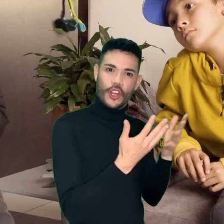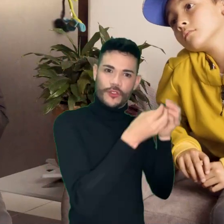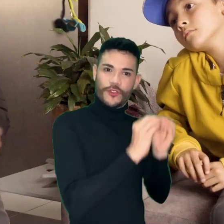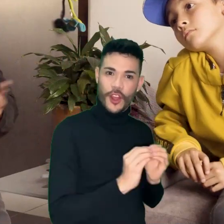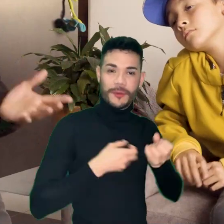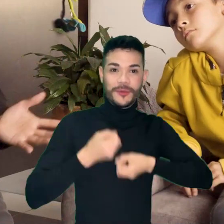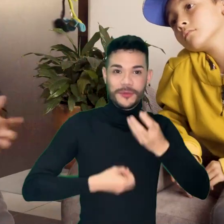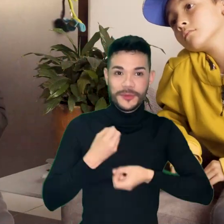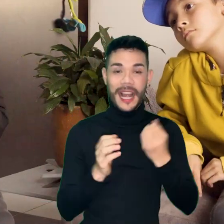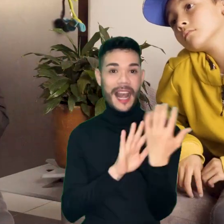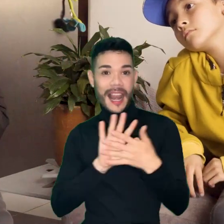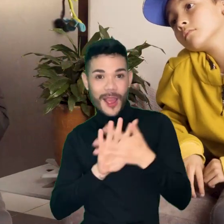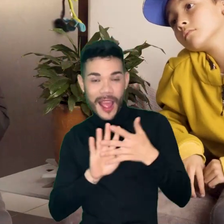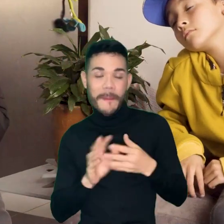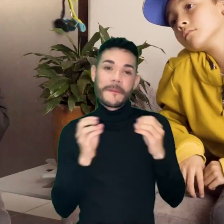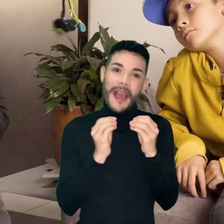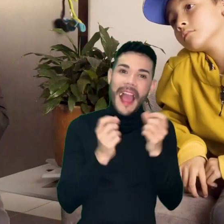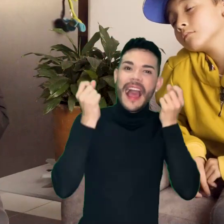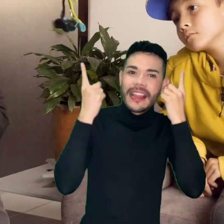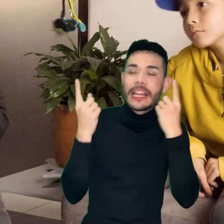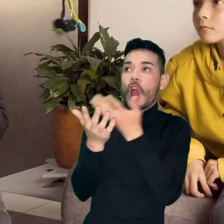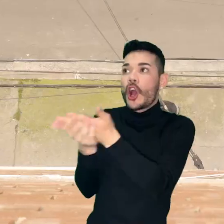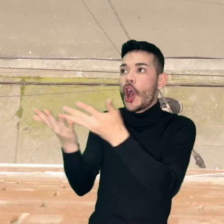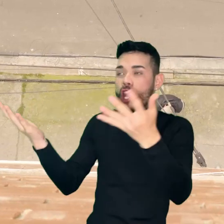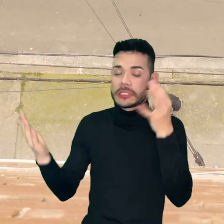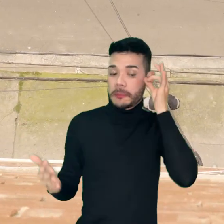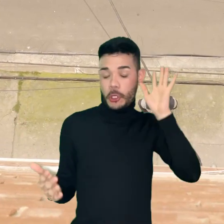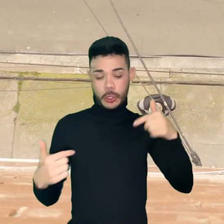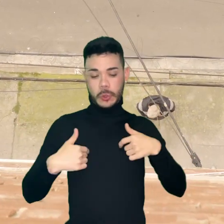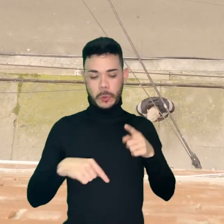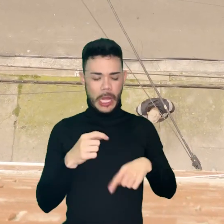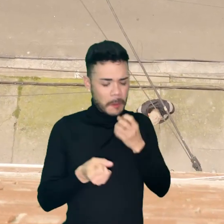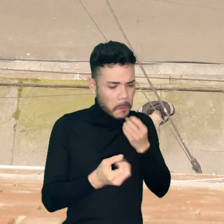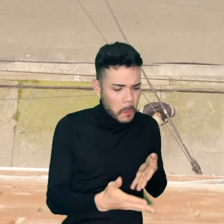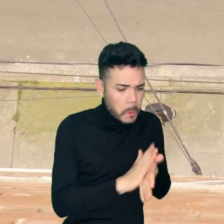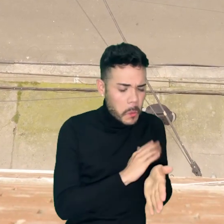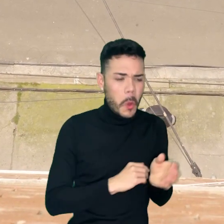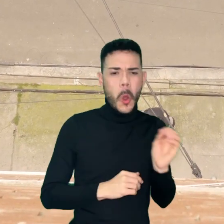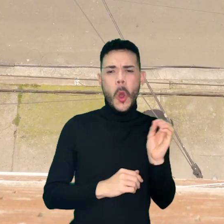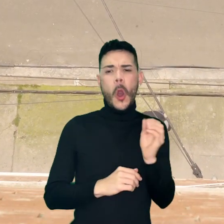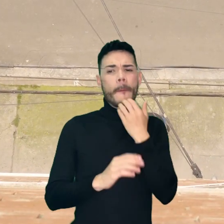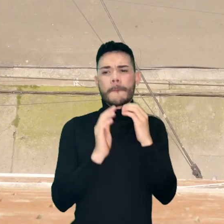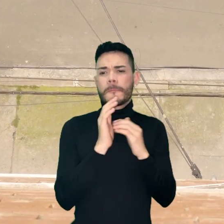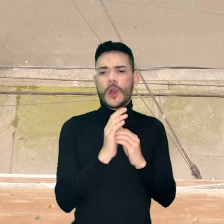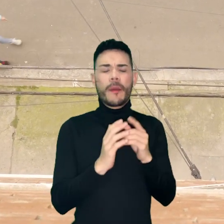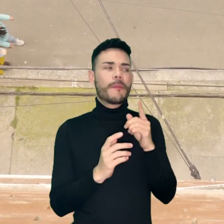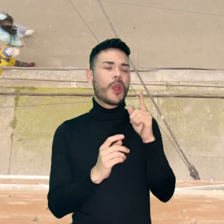otras formas de expresar la lengua de señas y de entender otras cosas que de pronto uno no le puede decir o en el colegio le van a explicar.